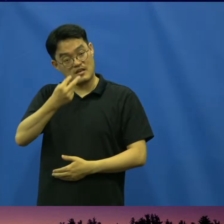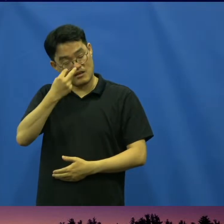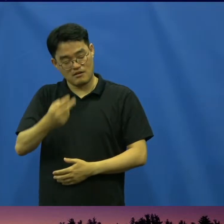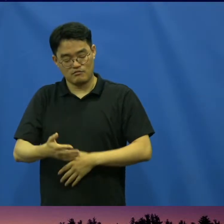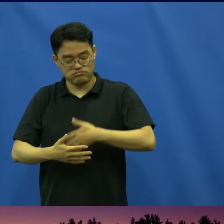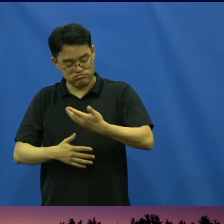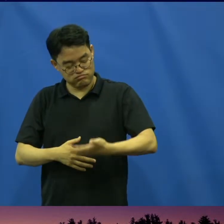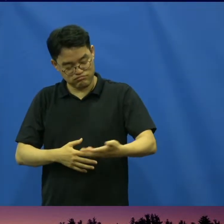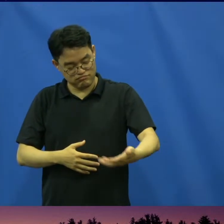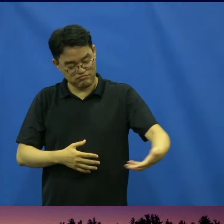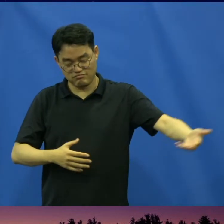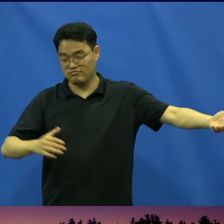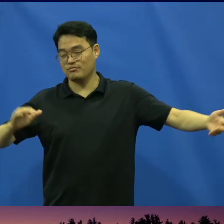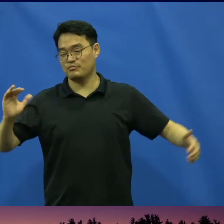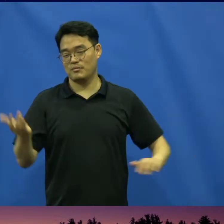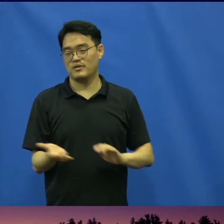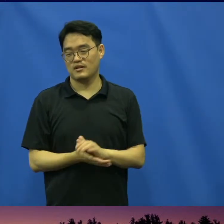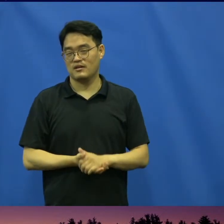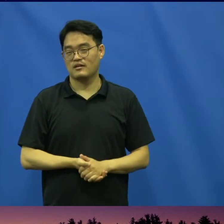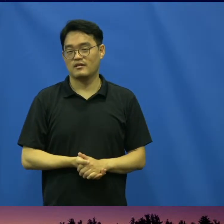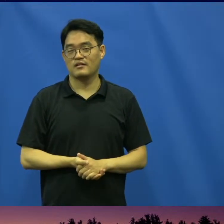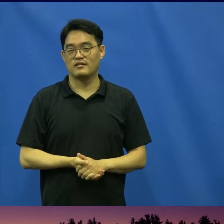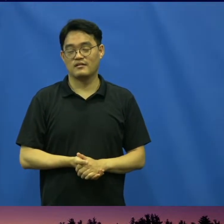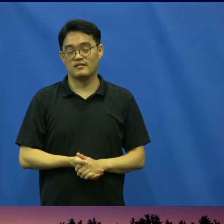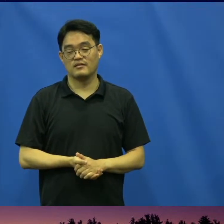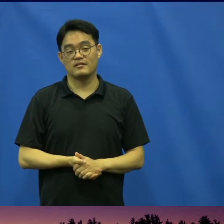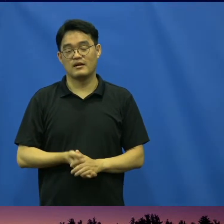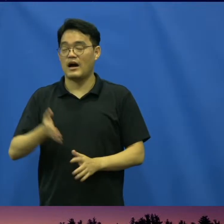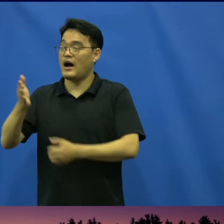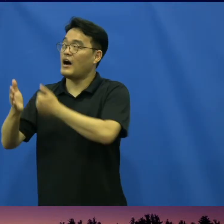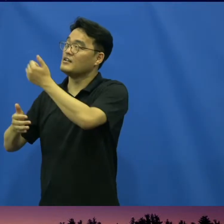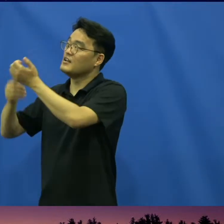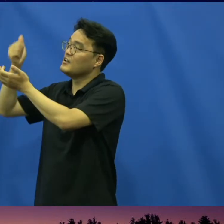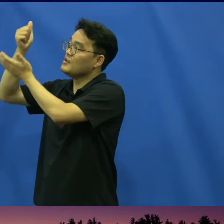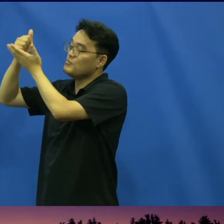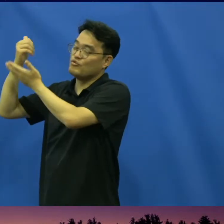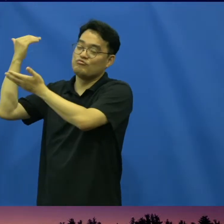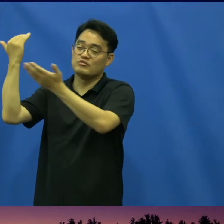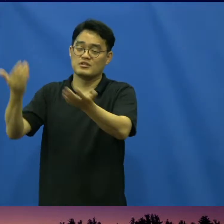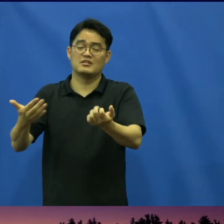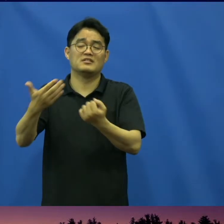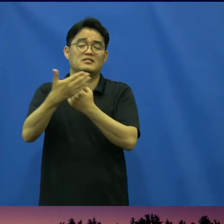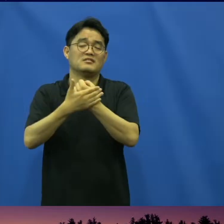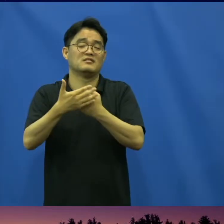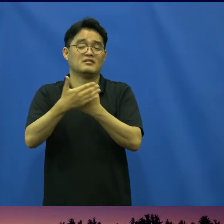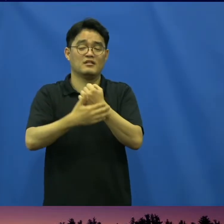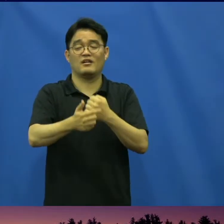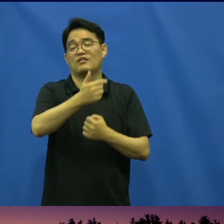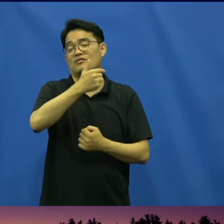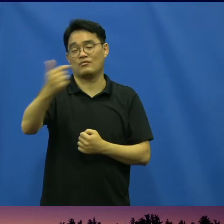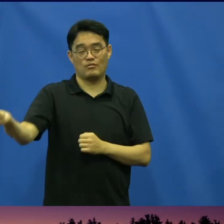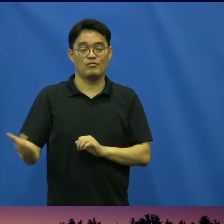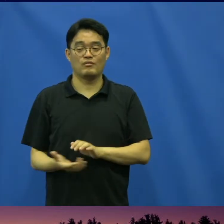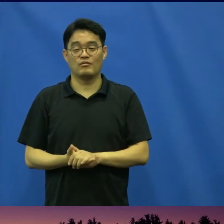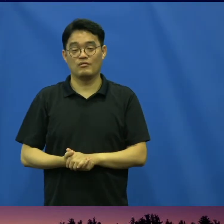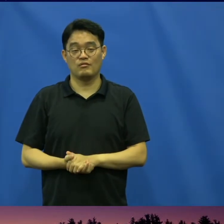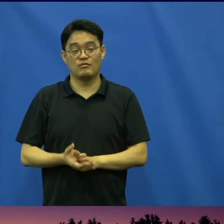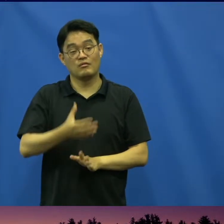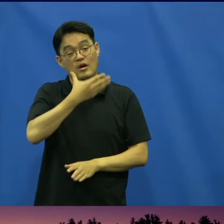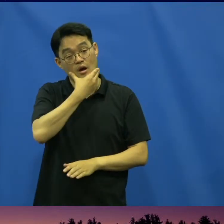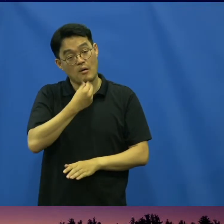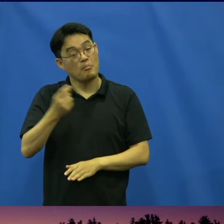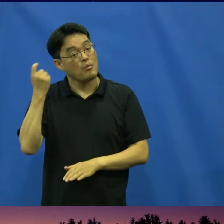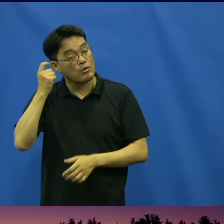자꾸 우리 말을 내고 그래서 그렇지. 얼마나 하나님 주신 은혜가 커요, 여러분. 복음의 비밀을 알고 있다는 게 얼마나 놀라운 일이에요,